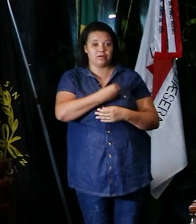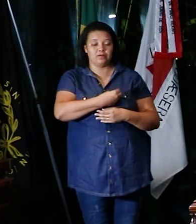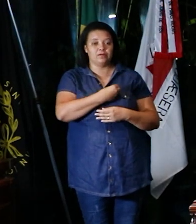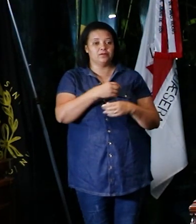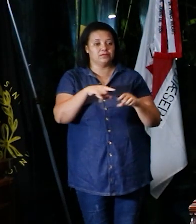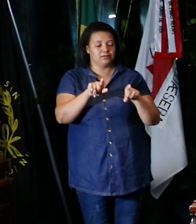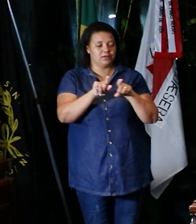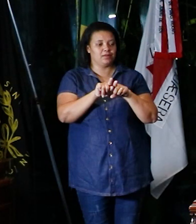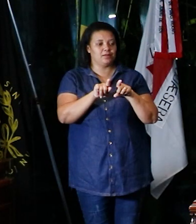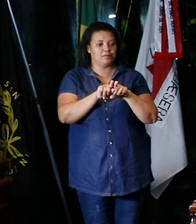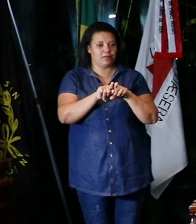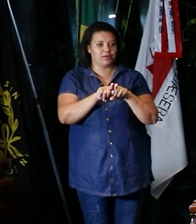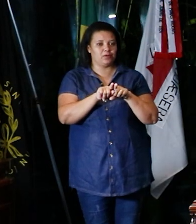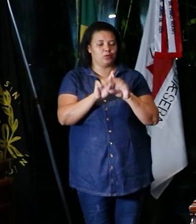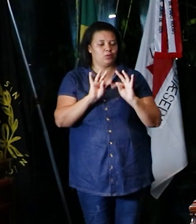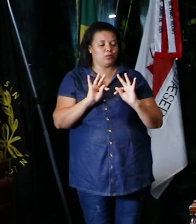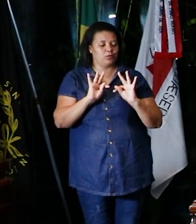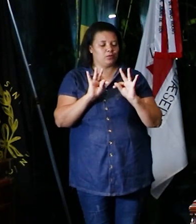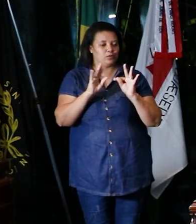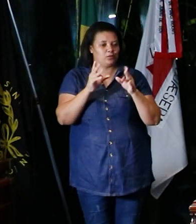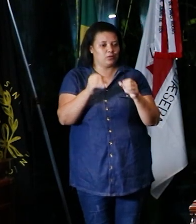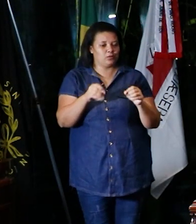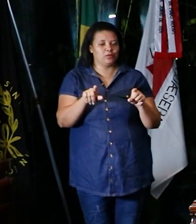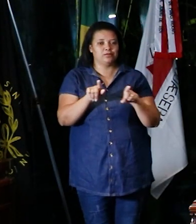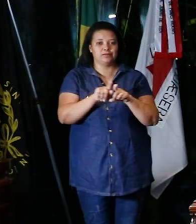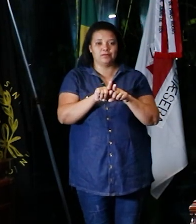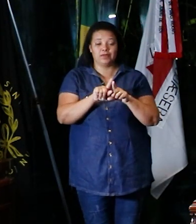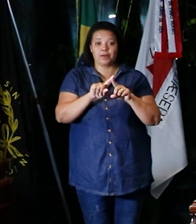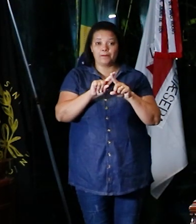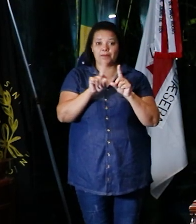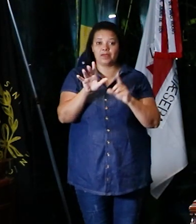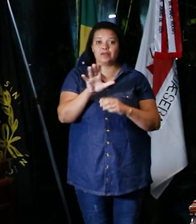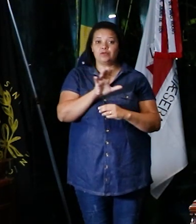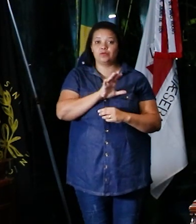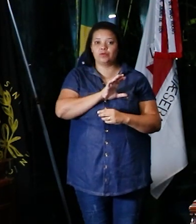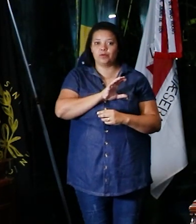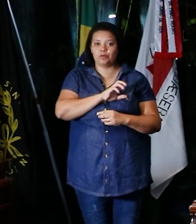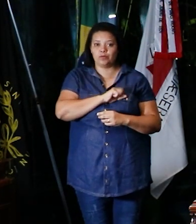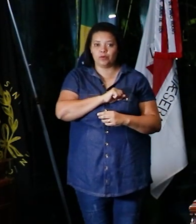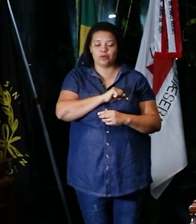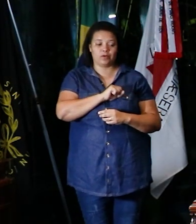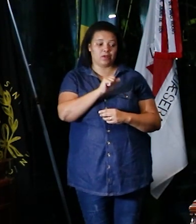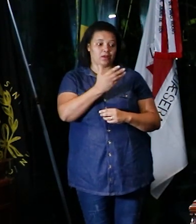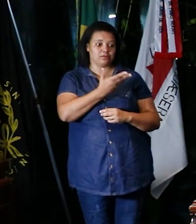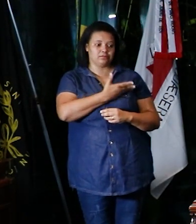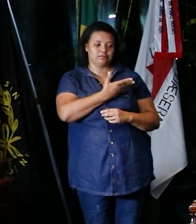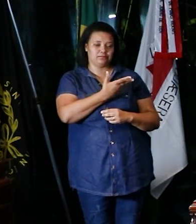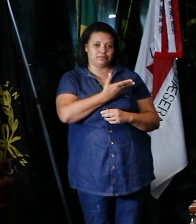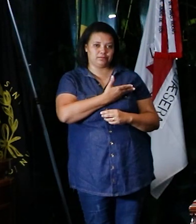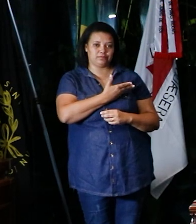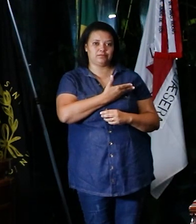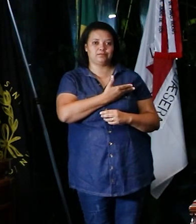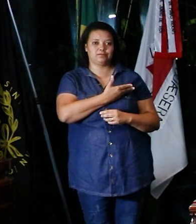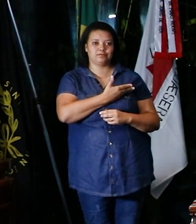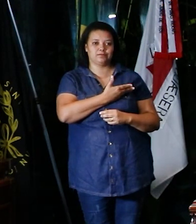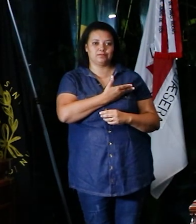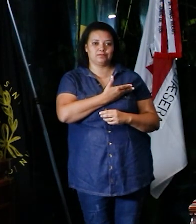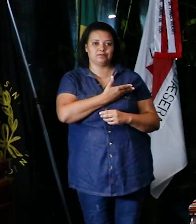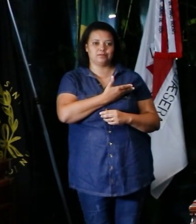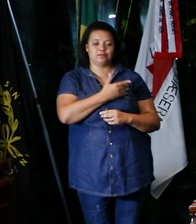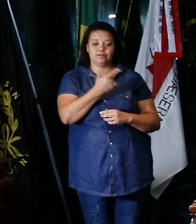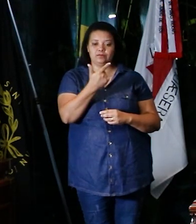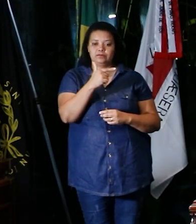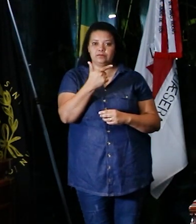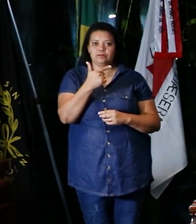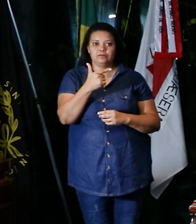também, tudo também. Mas o amor, caro, cara, colega, este não